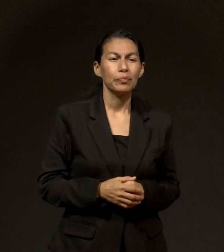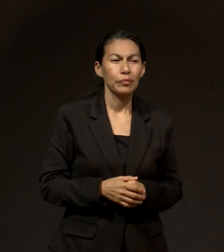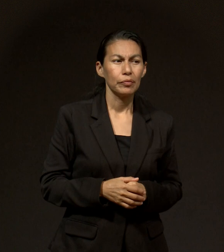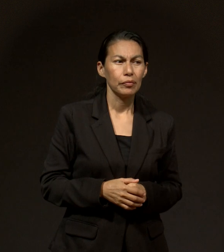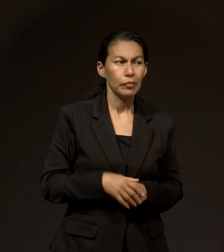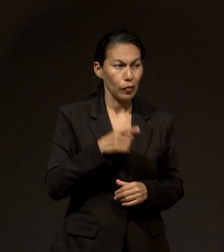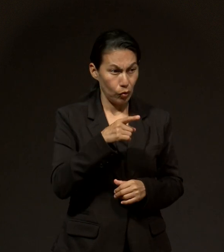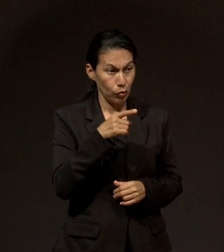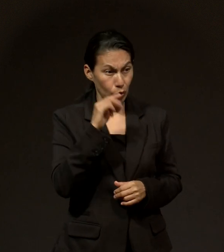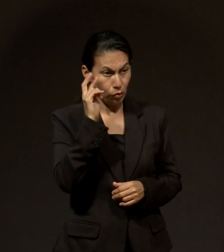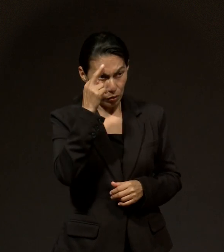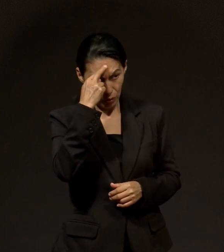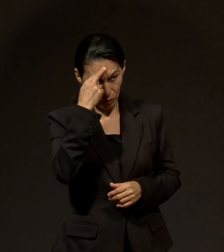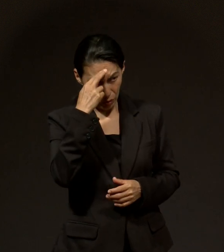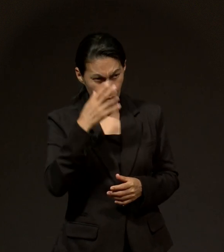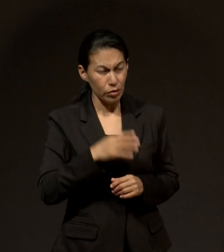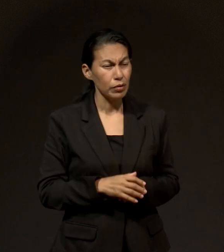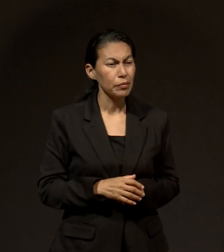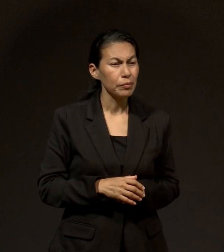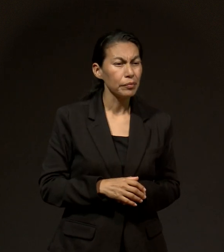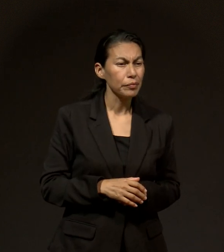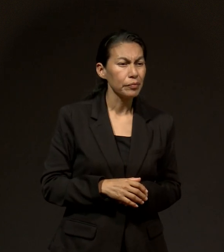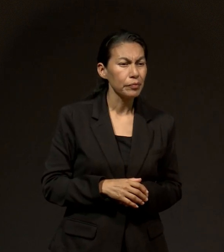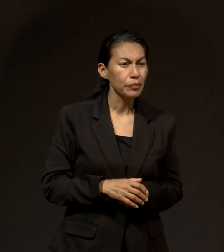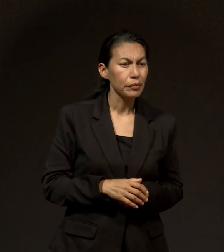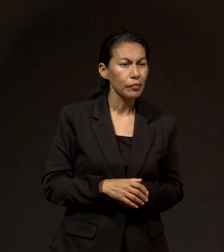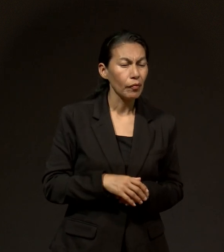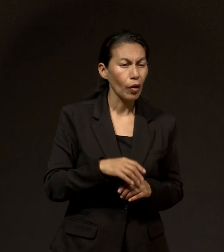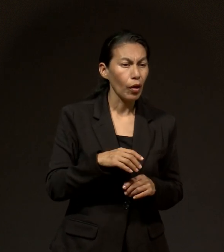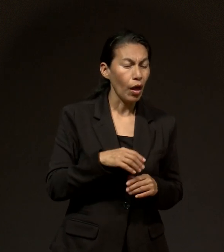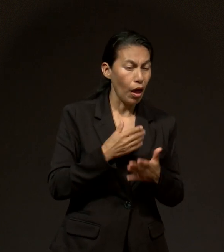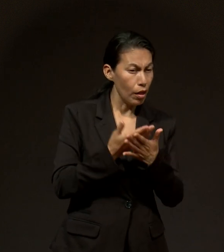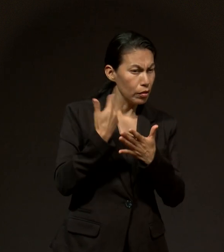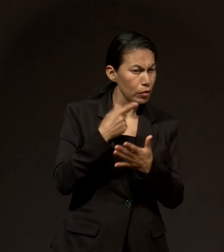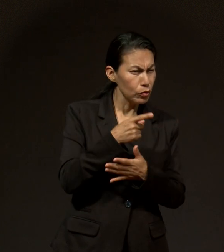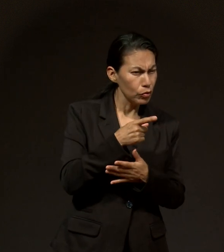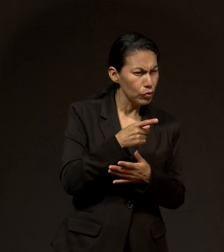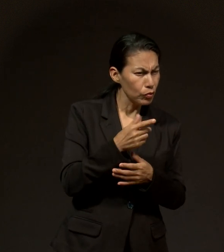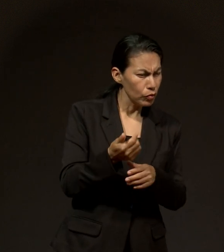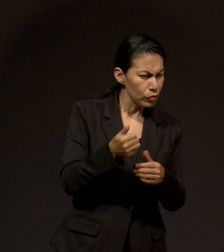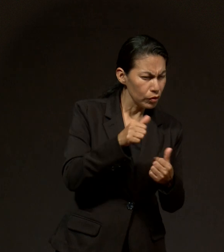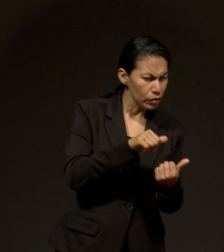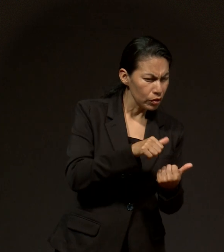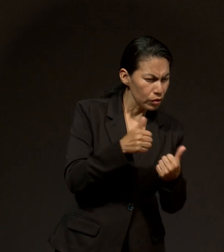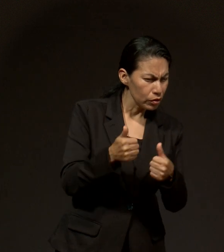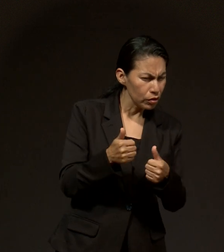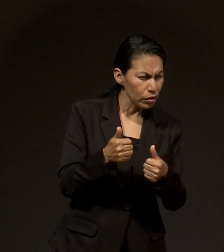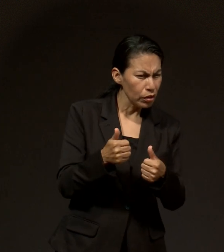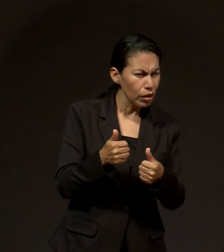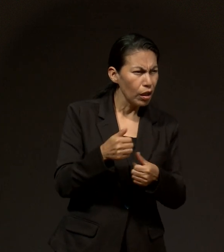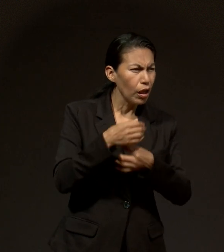ti. Y tú lo reconociste públicamente al bautizarte